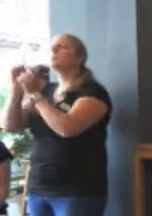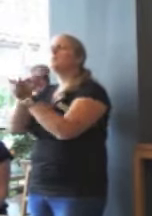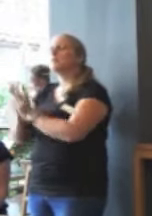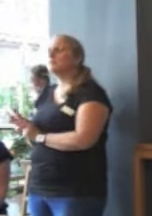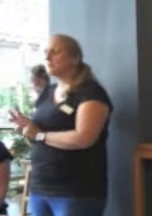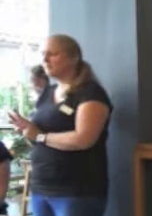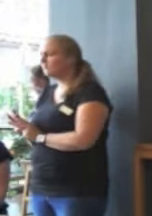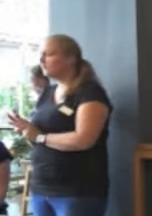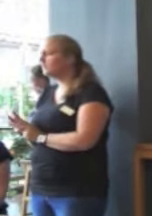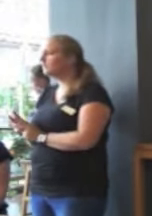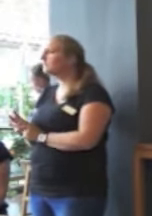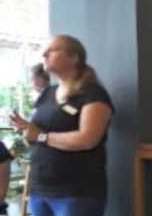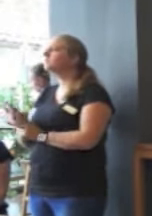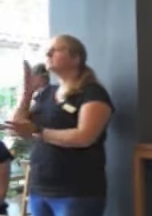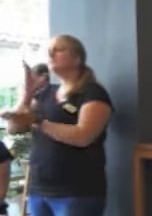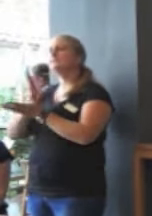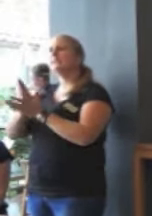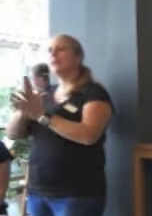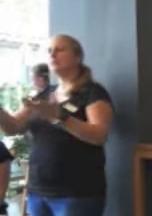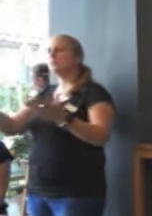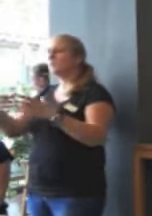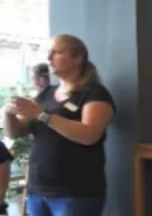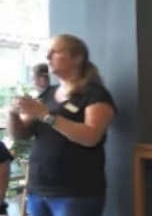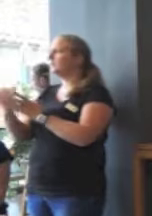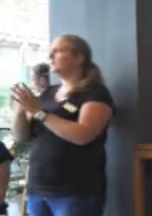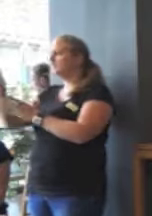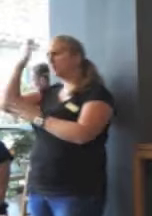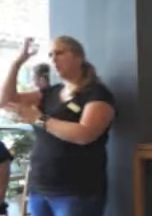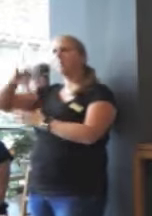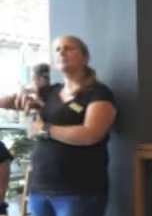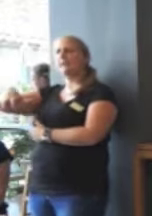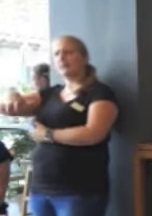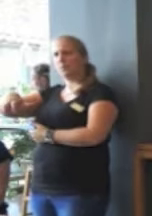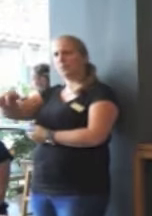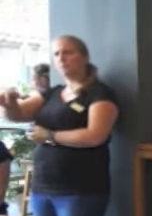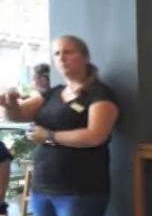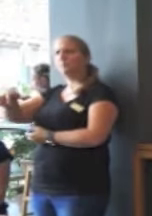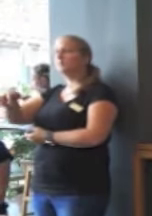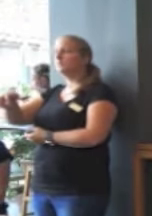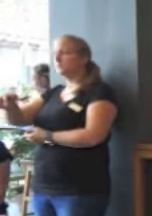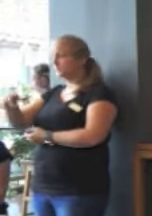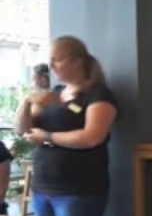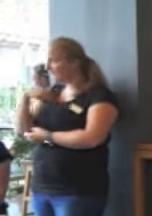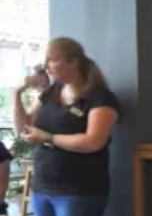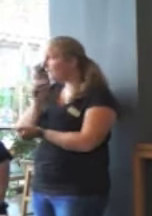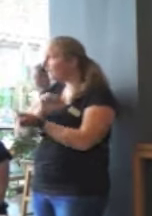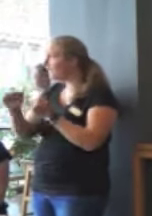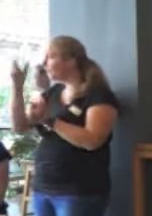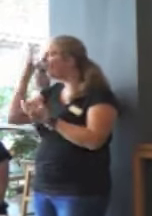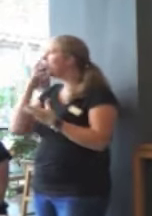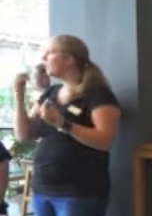Och det gäller stora grupper i Stockholmsregionen. Men vi ska inte heller glömma att det